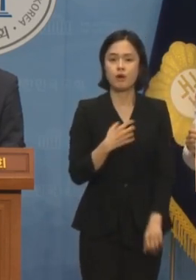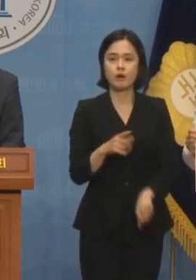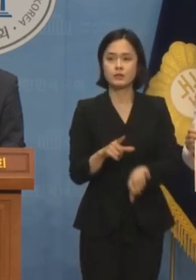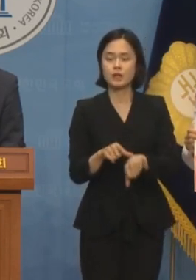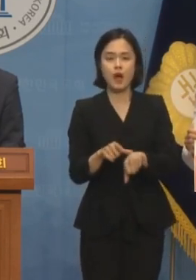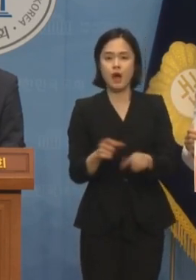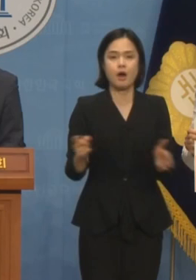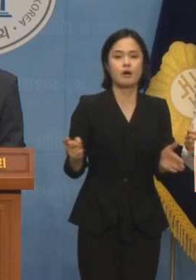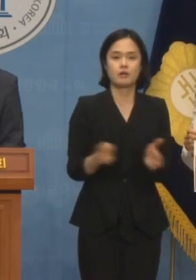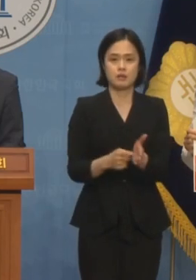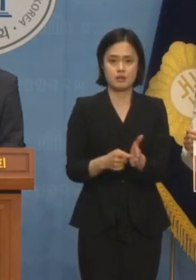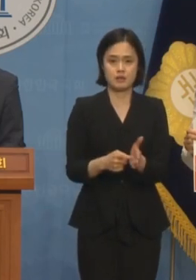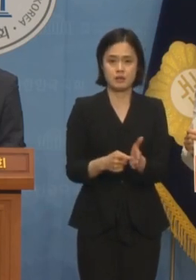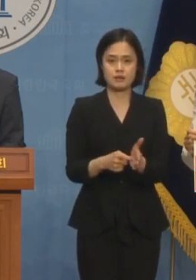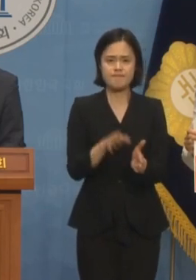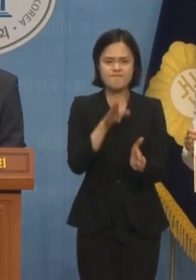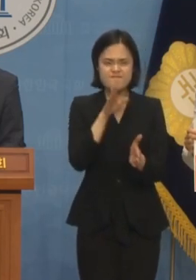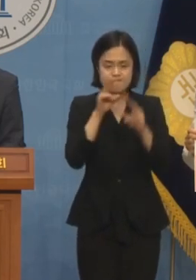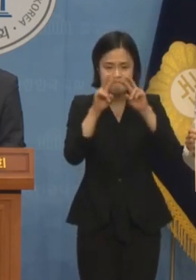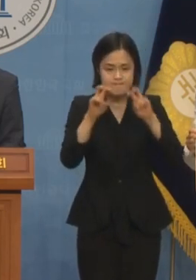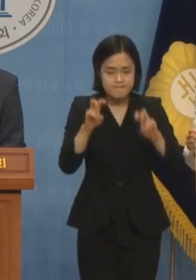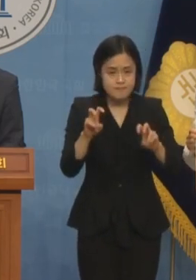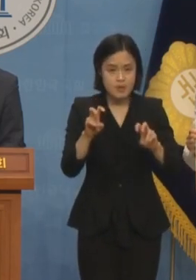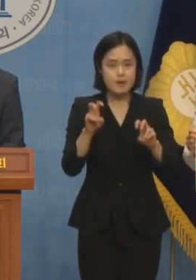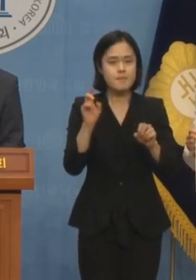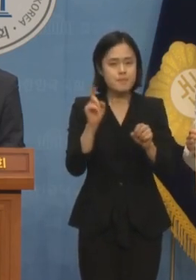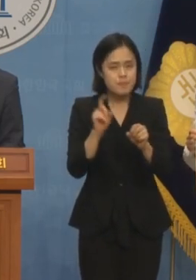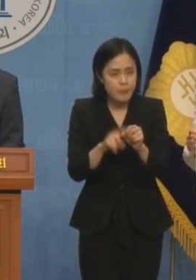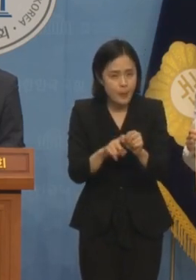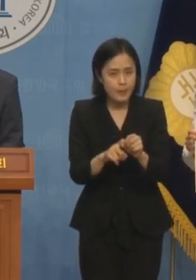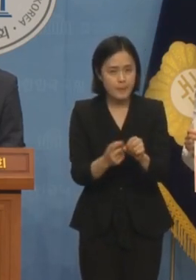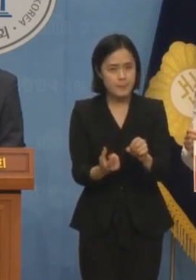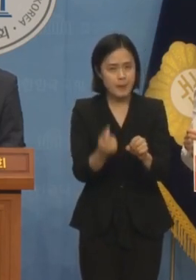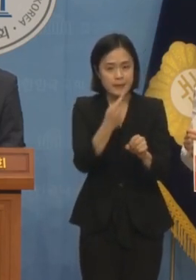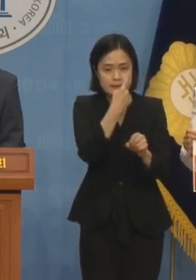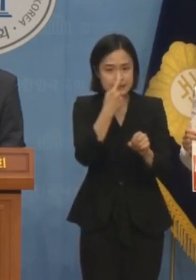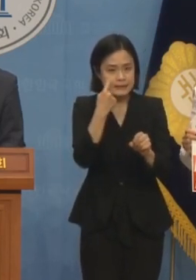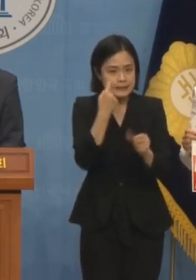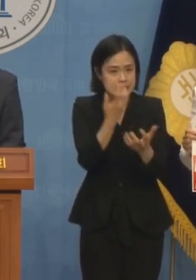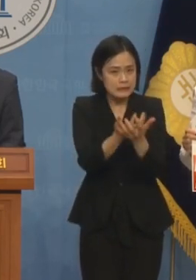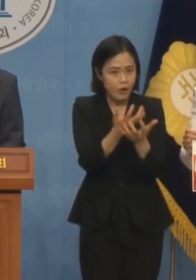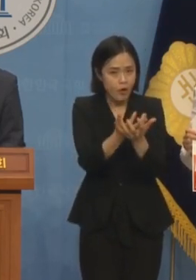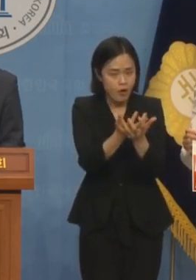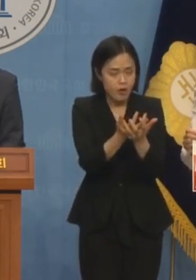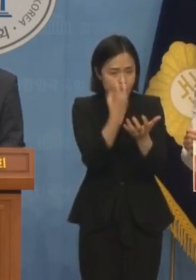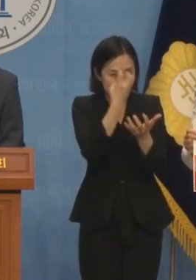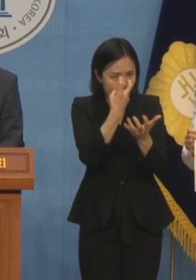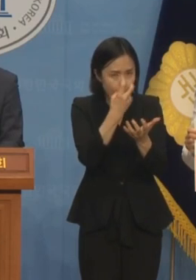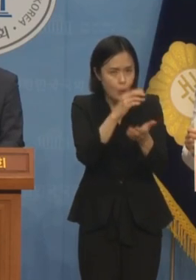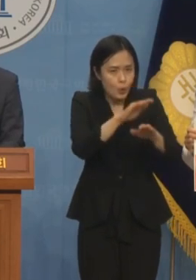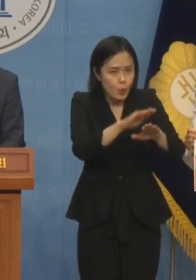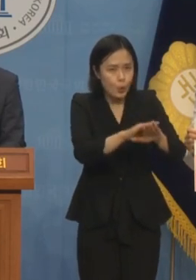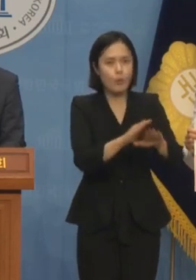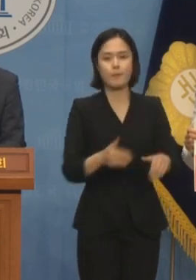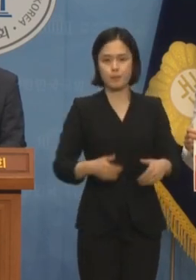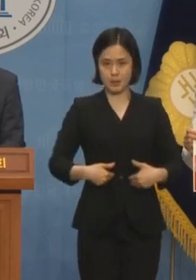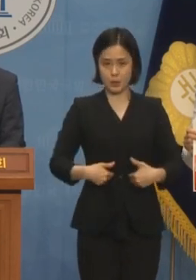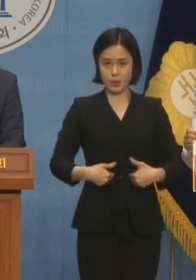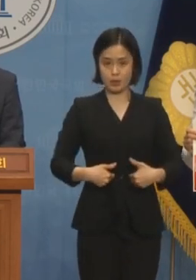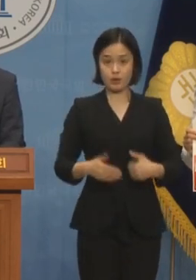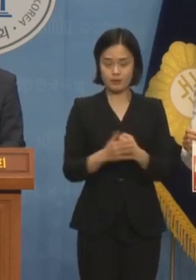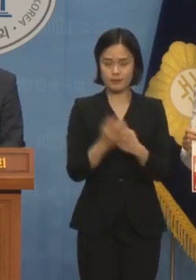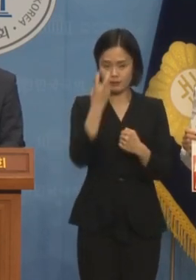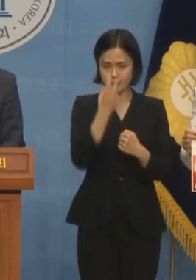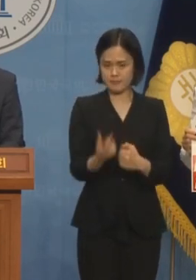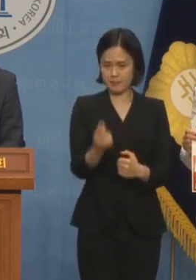위해서는 신속한 증거 자료의 보존이 필요합니다. 이를 촉구하기 위한 기자회견을